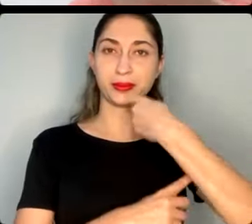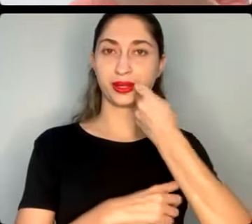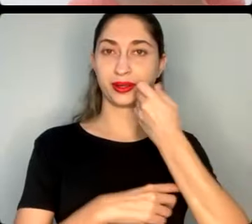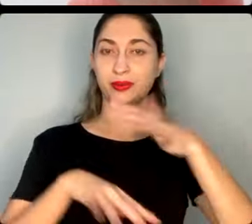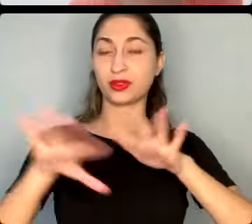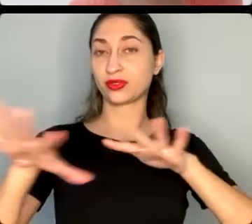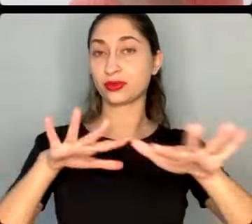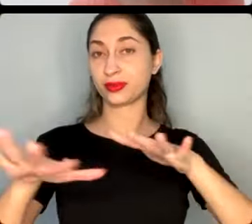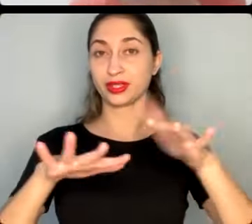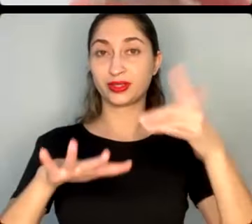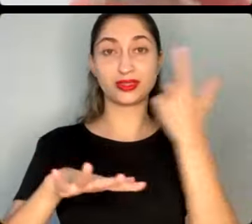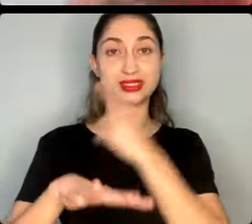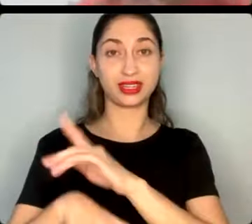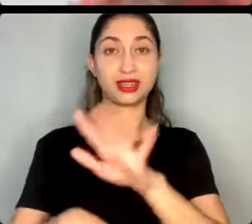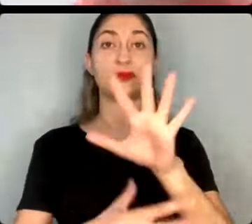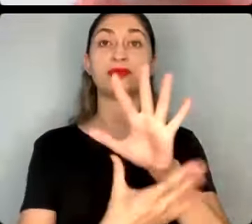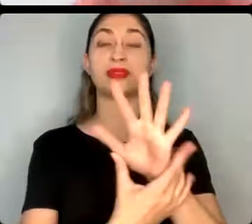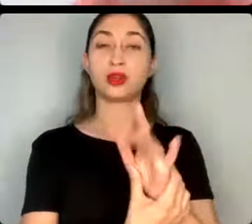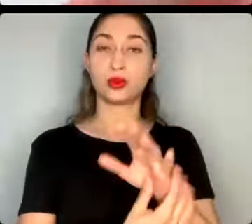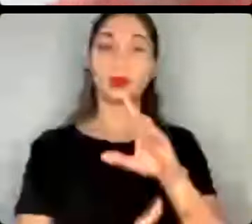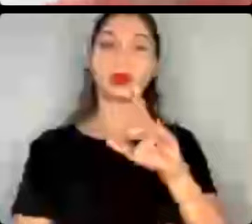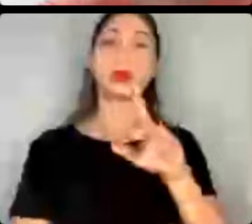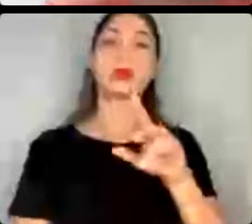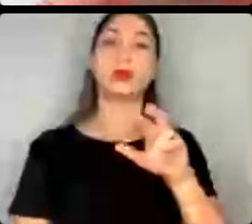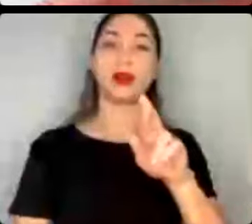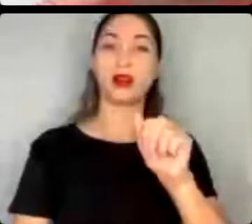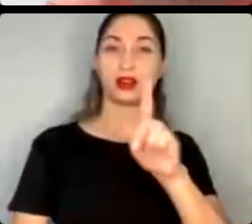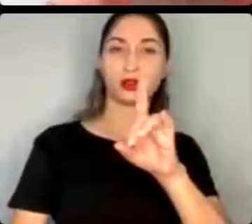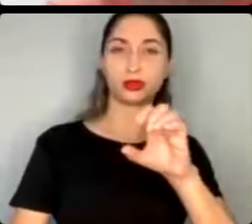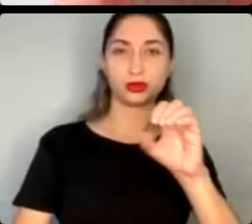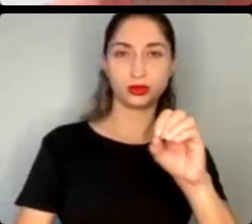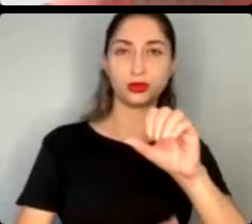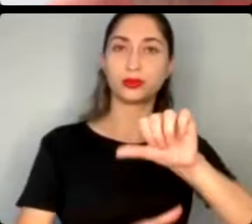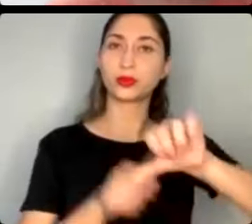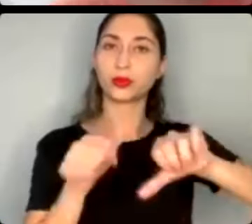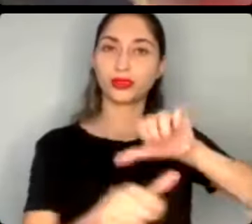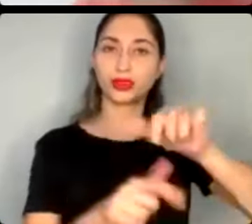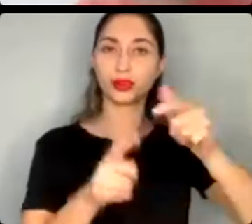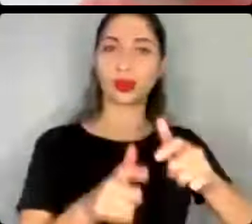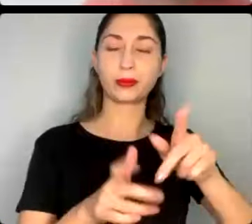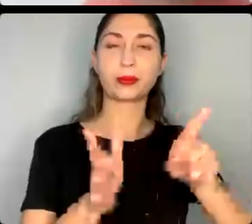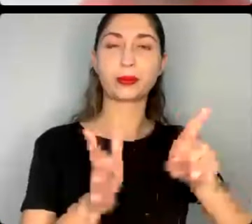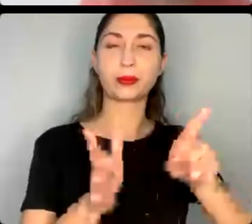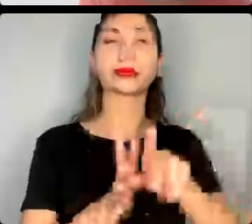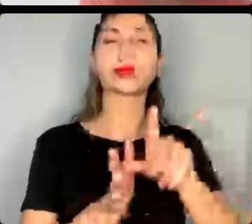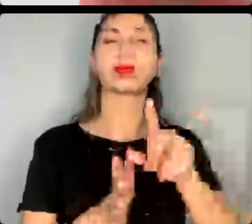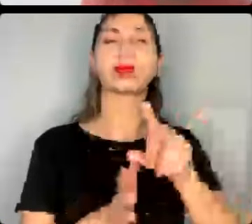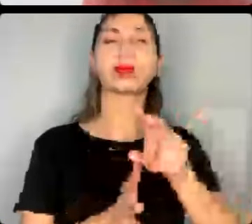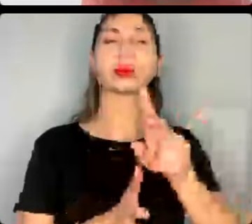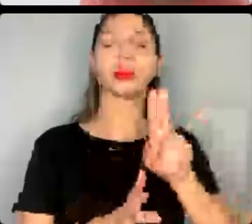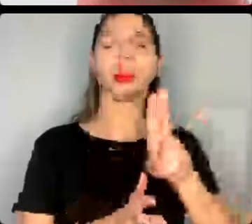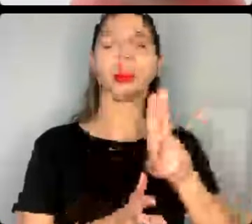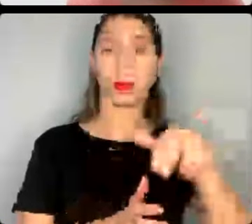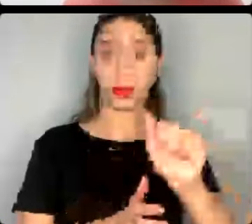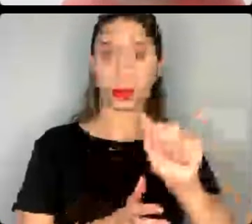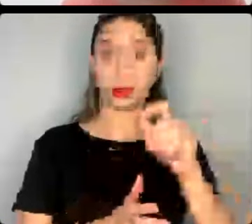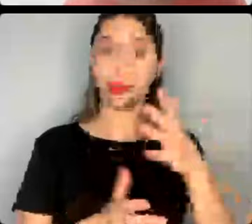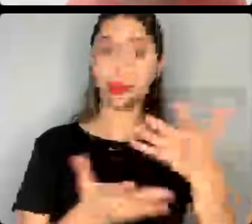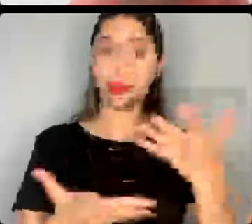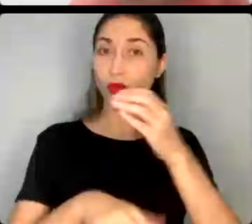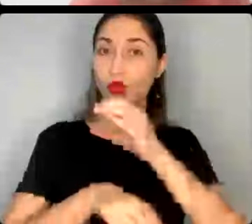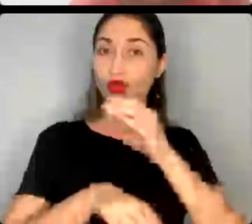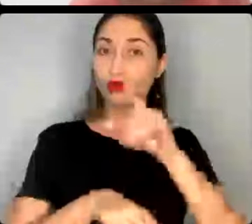o rádio sobrepõe a una. Então, essa oficina também é muito interessante, porque você